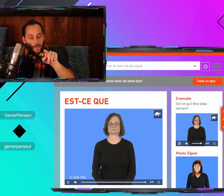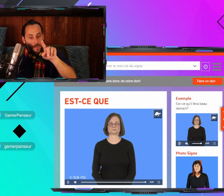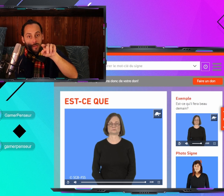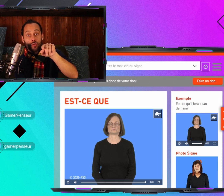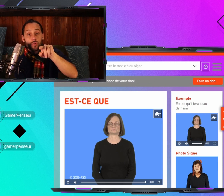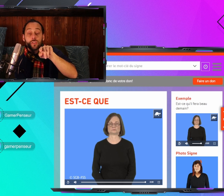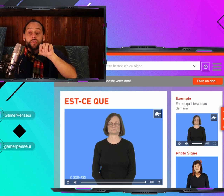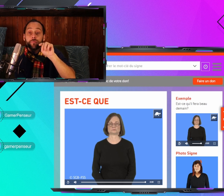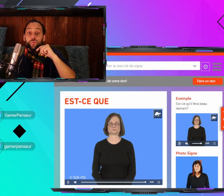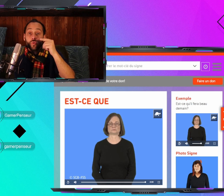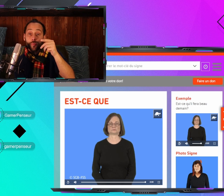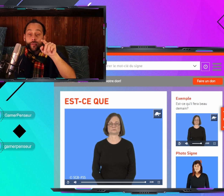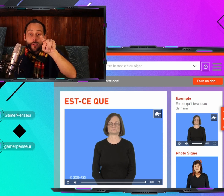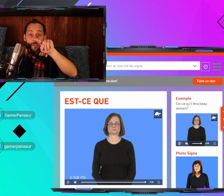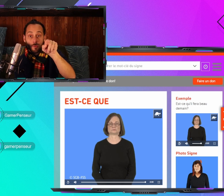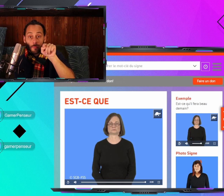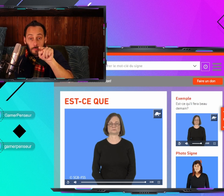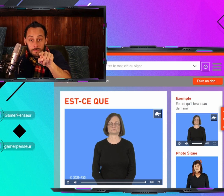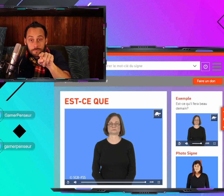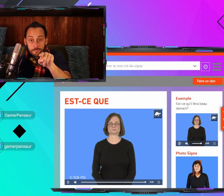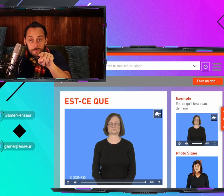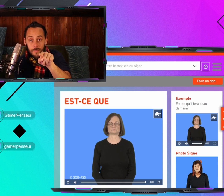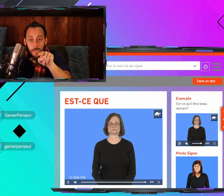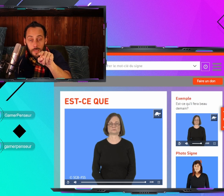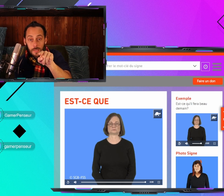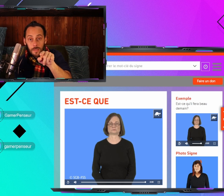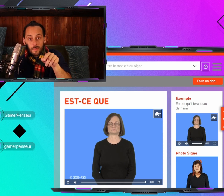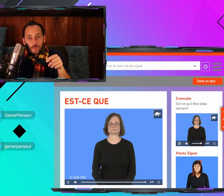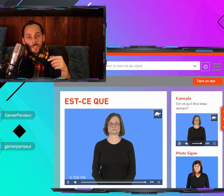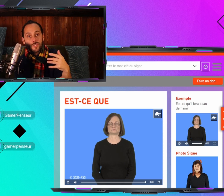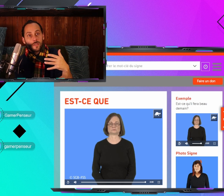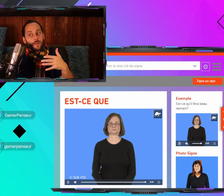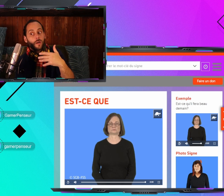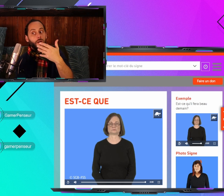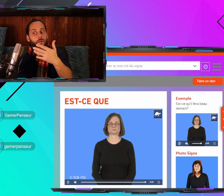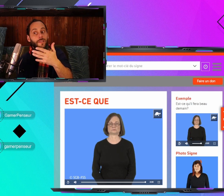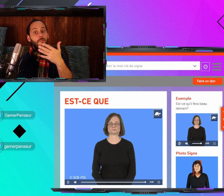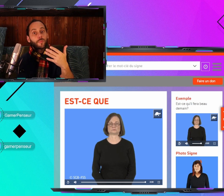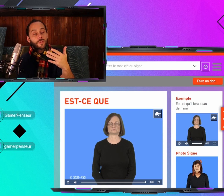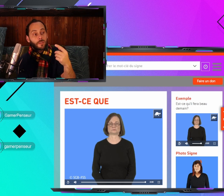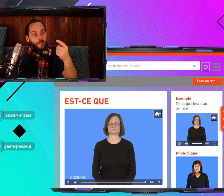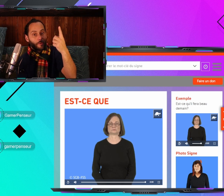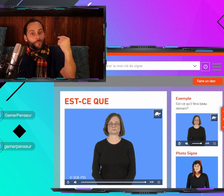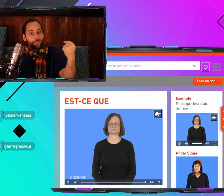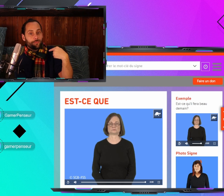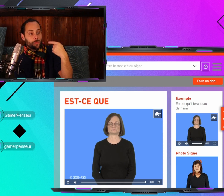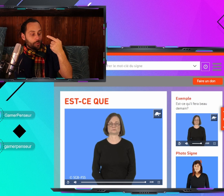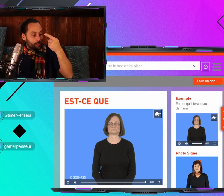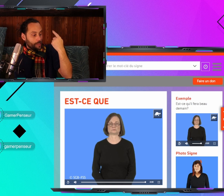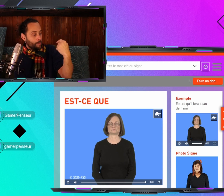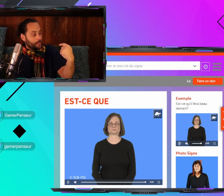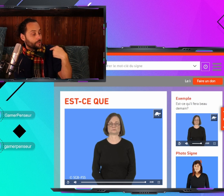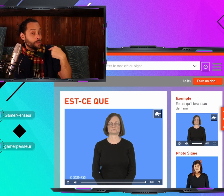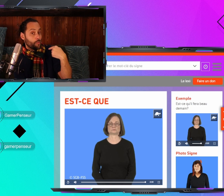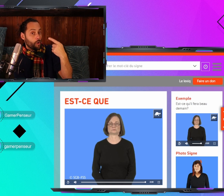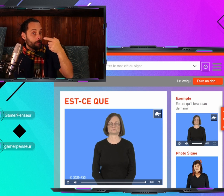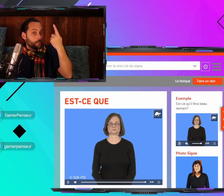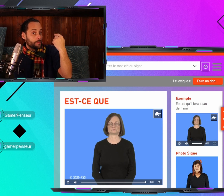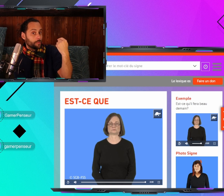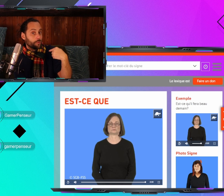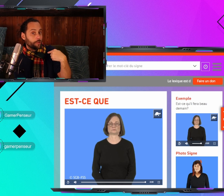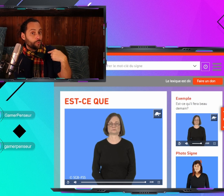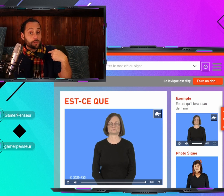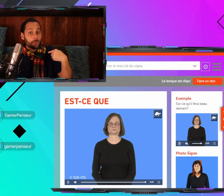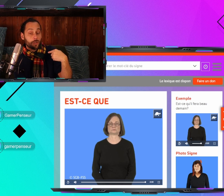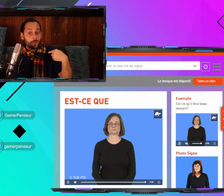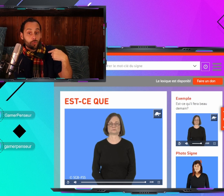Donc, si je veux te poser une question, ou si je dis « Ah, il m'a posé une question », il m'a questionné moi.